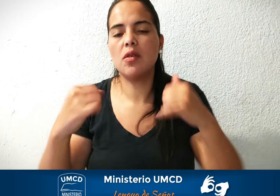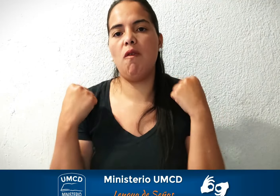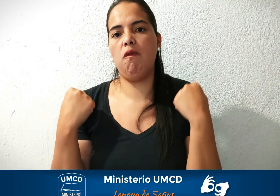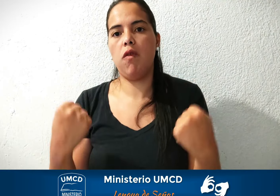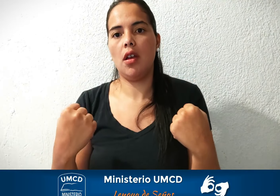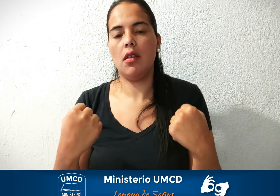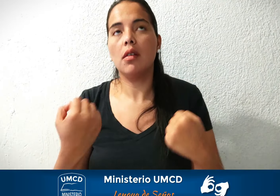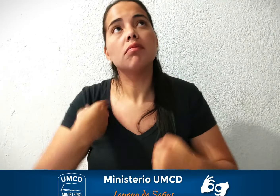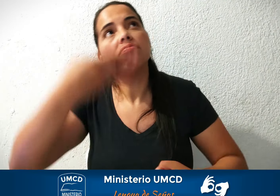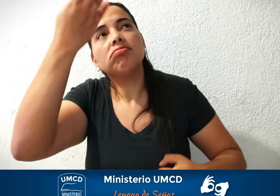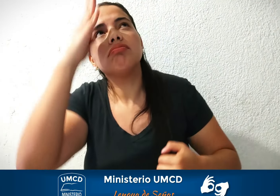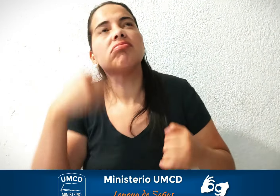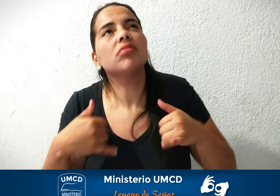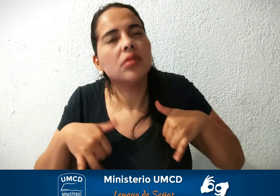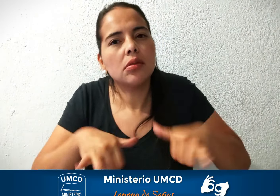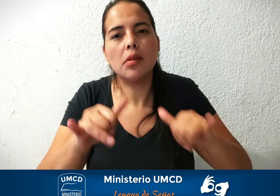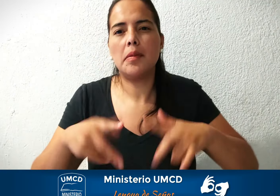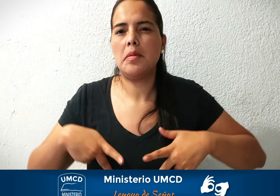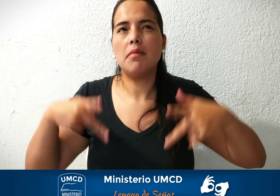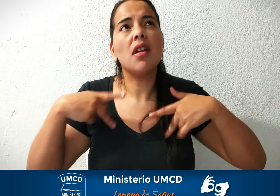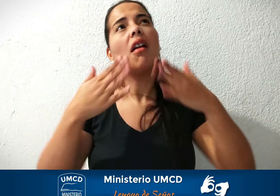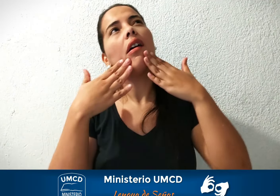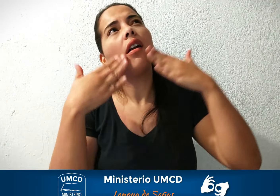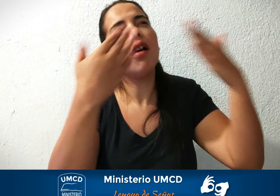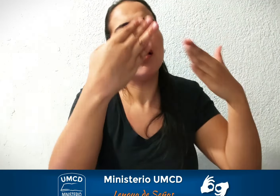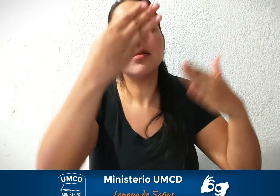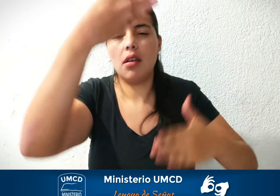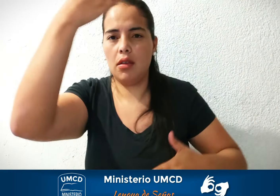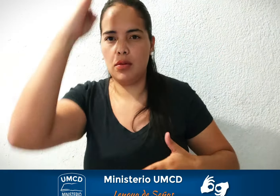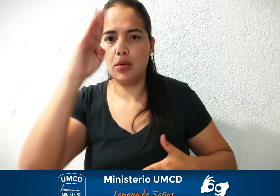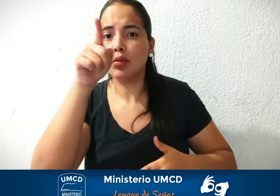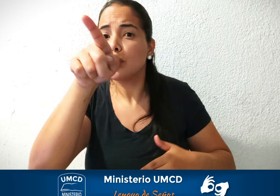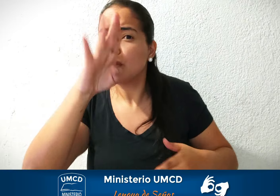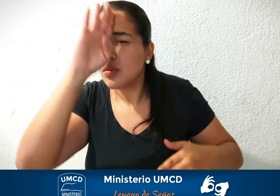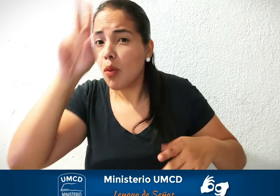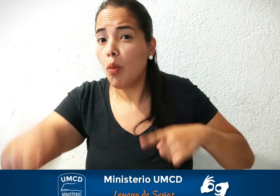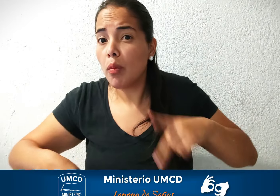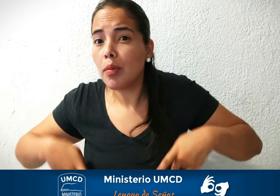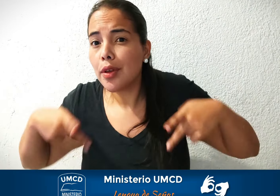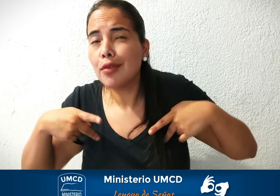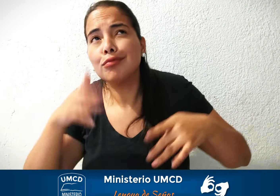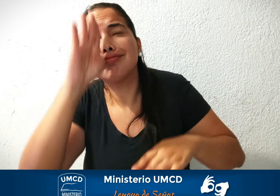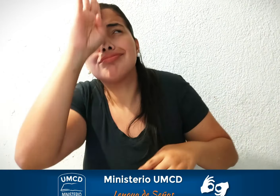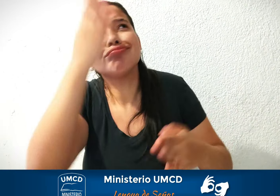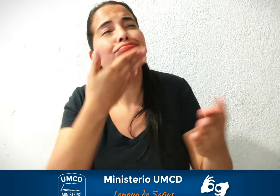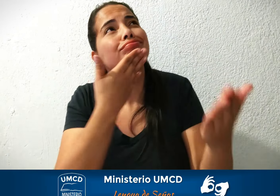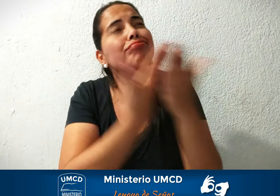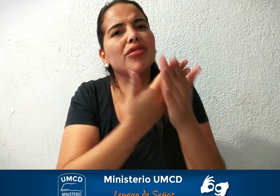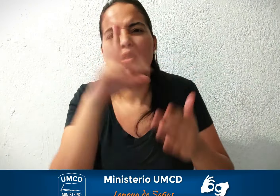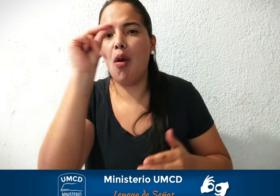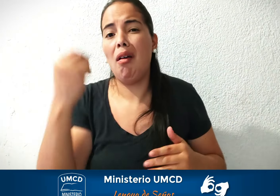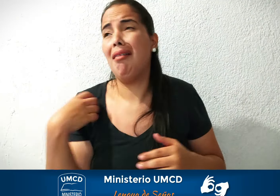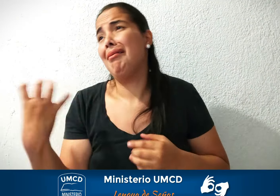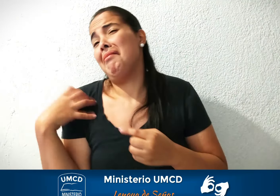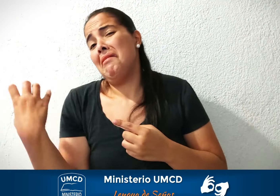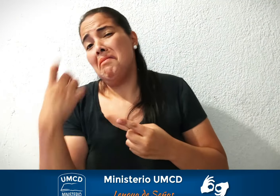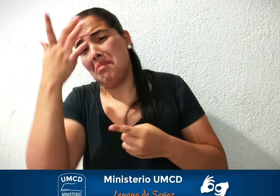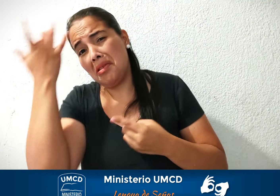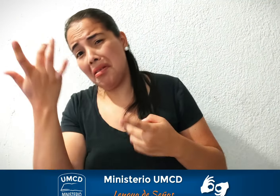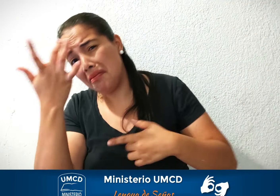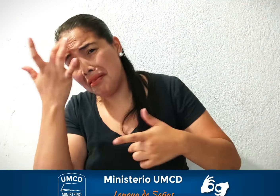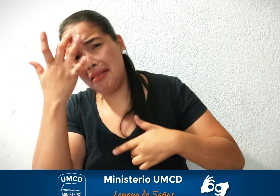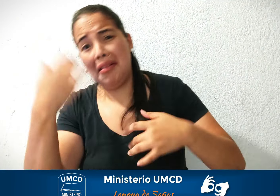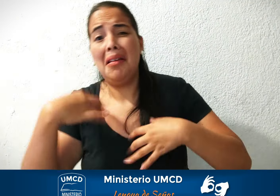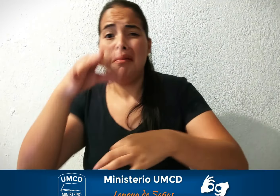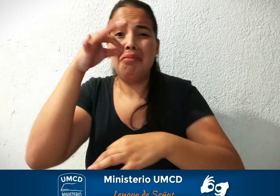adorar a Dios, a vivir para darle la gloria a Él. Y nuestras vidas son instrumentos útiles en las manos de